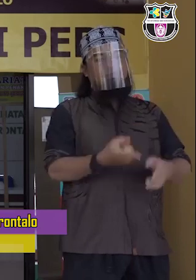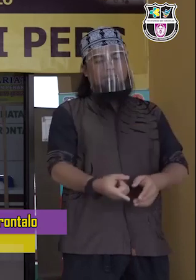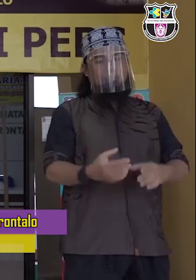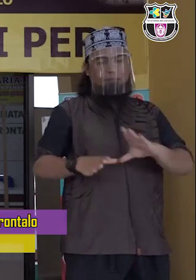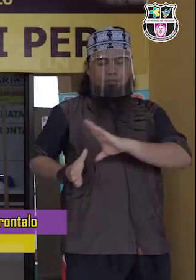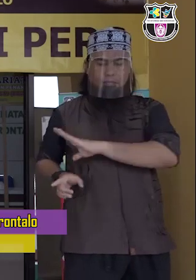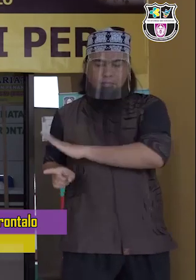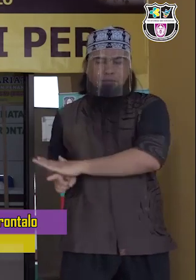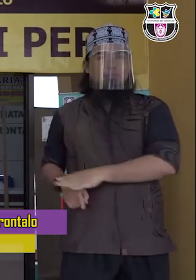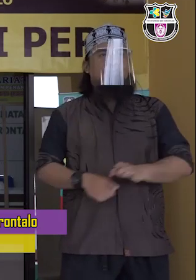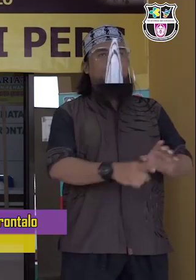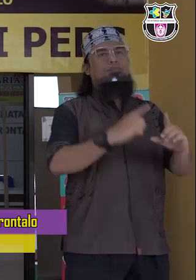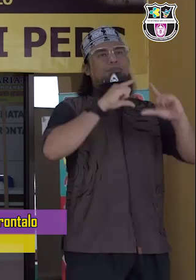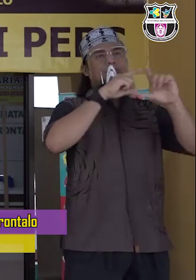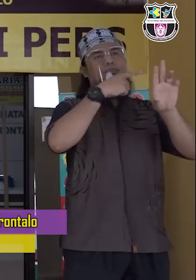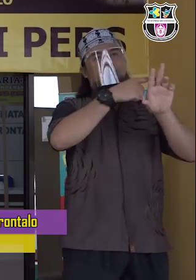Ainun Habibie.